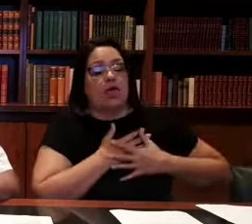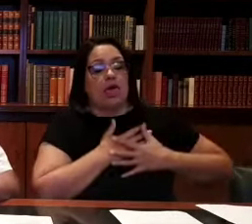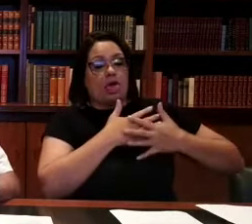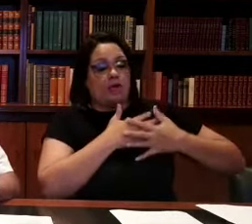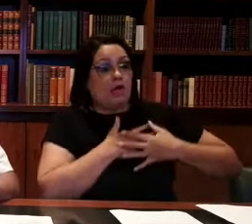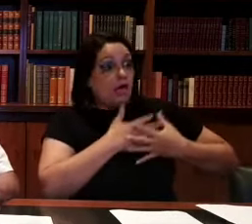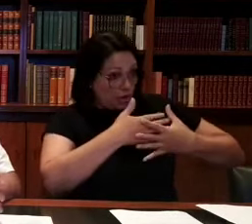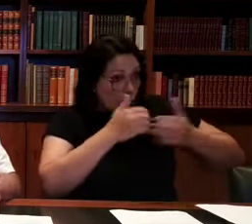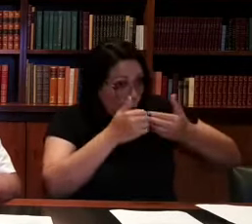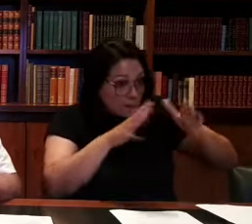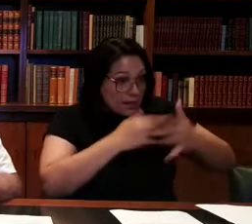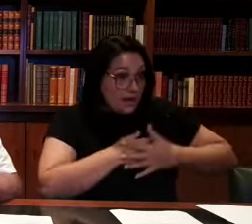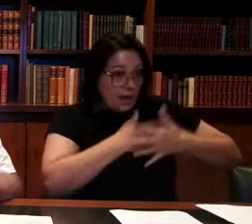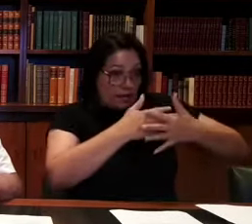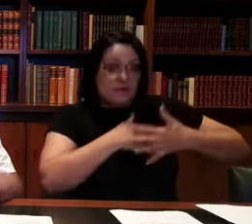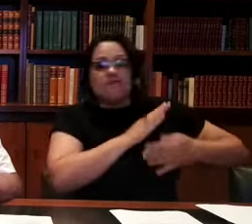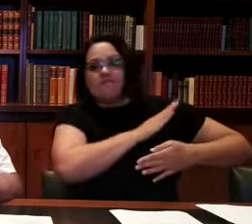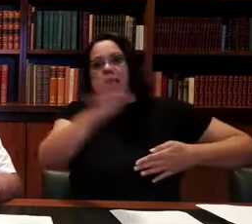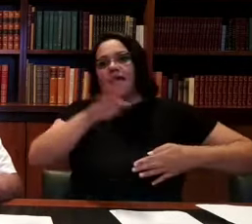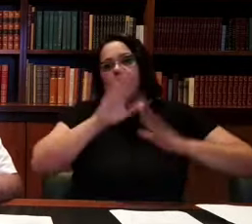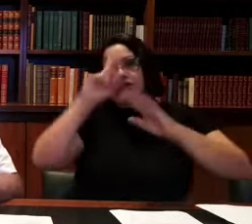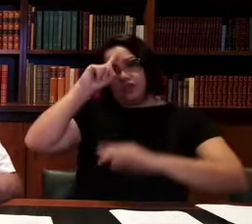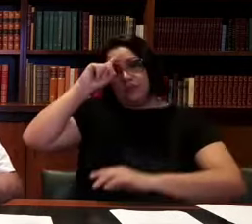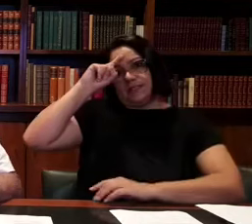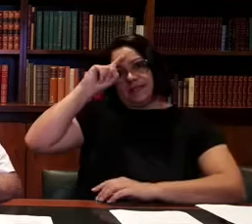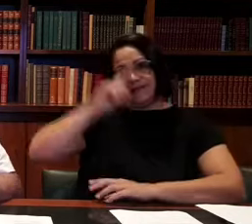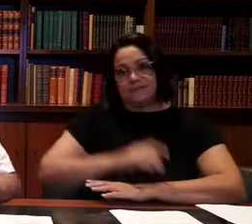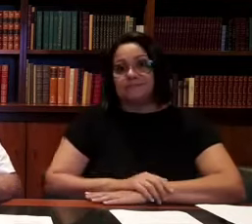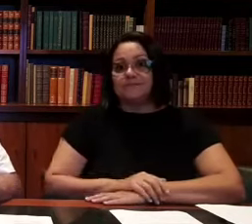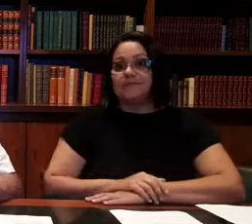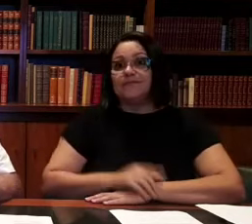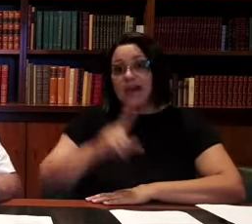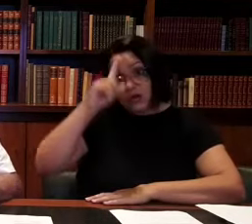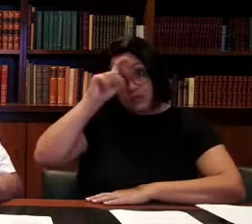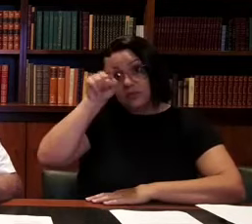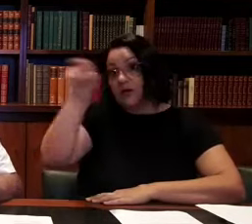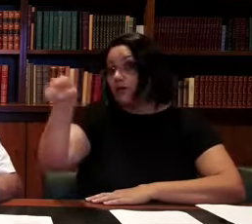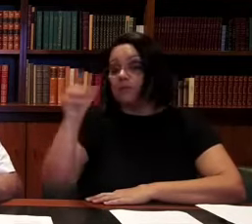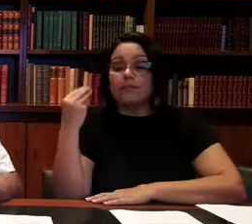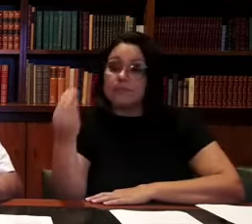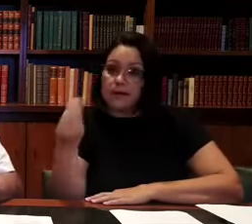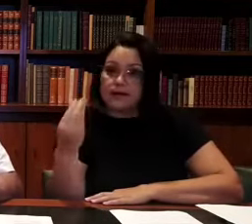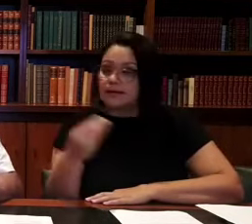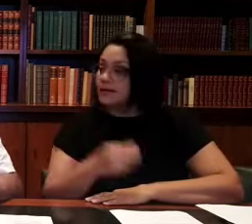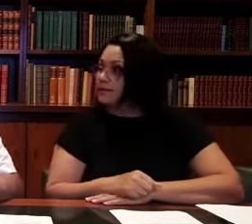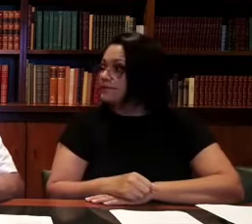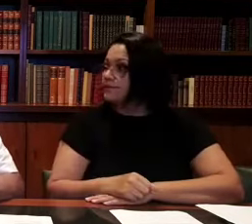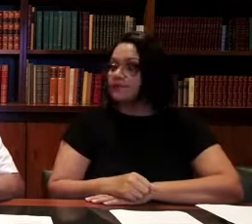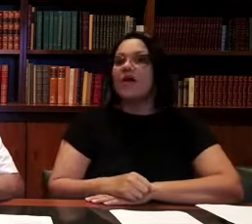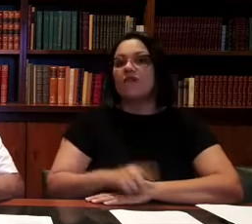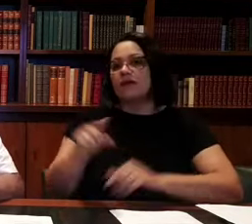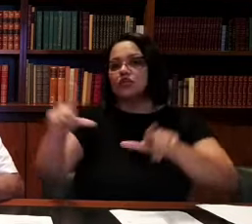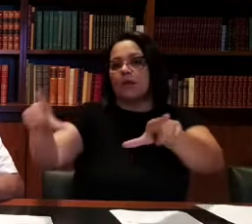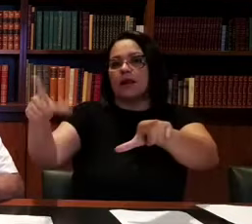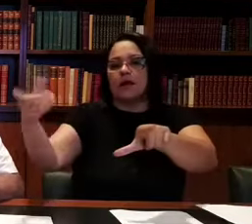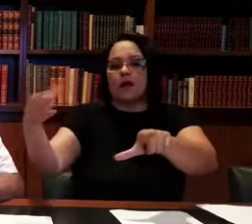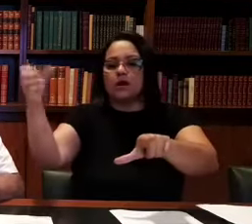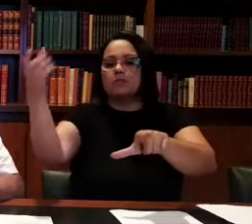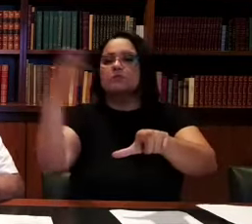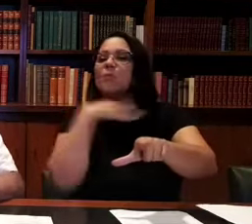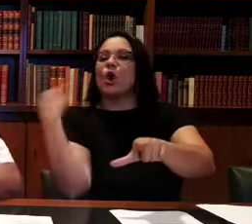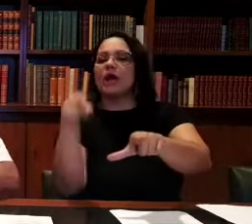vai acordar e você vai para o hospital oi lá para você topa quer saber eu acho que o outro é só de obra desse né